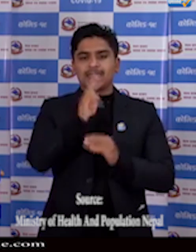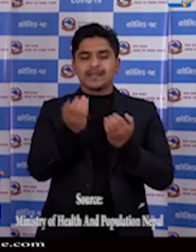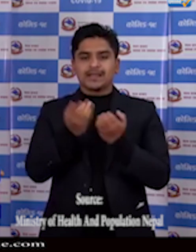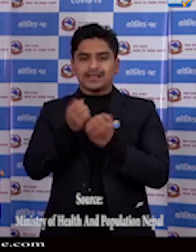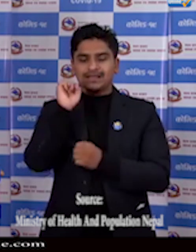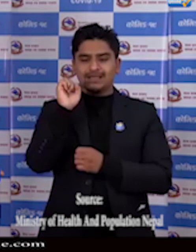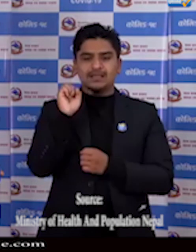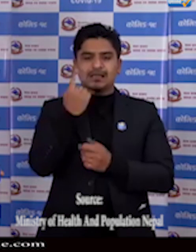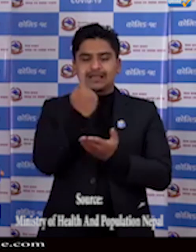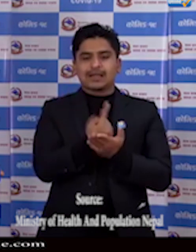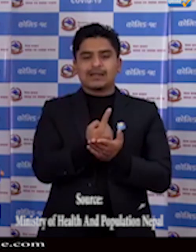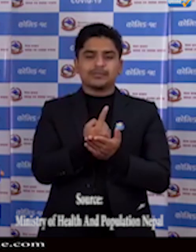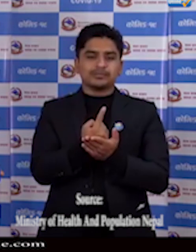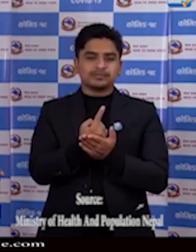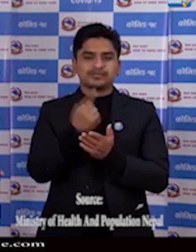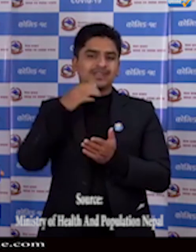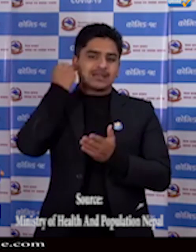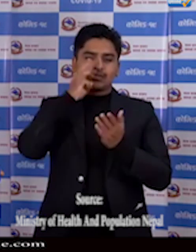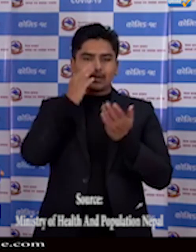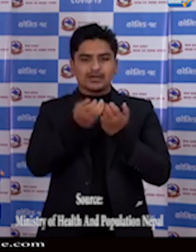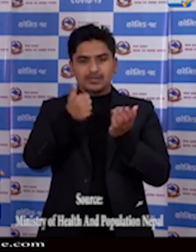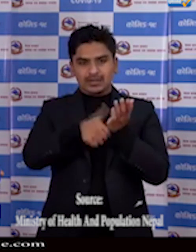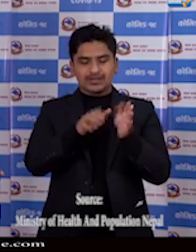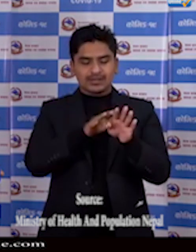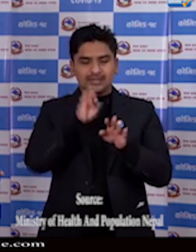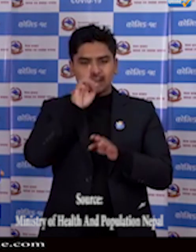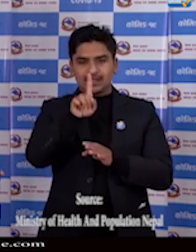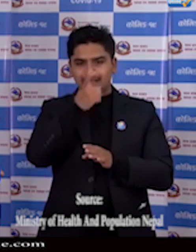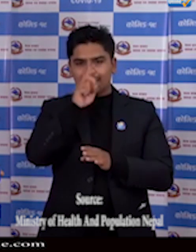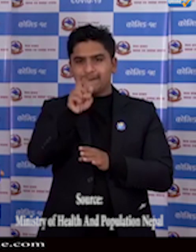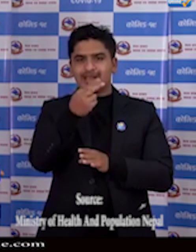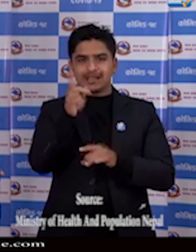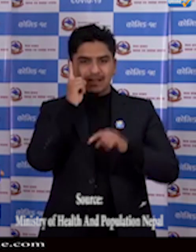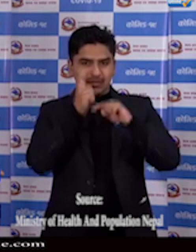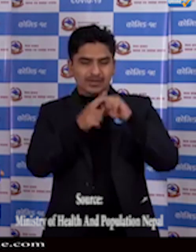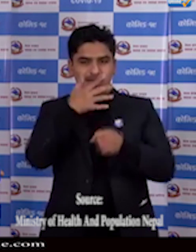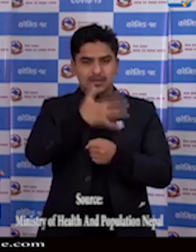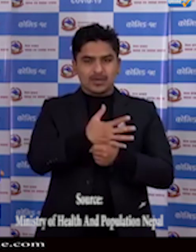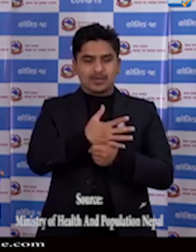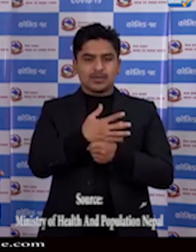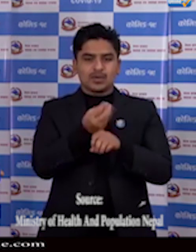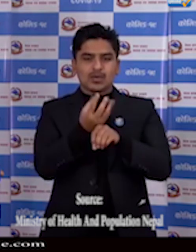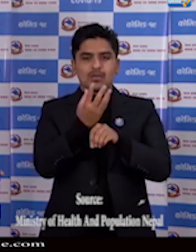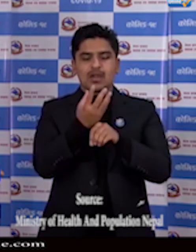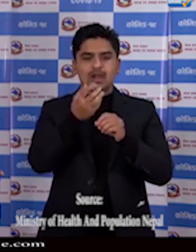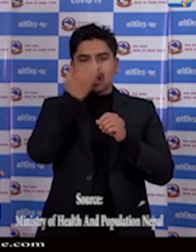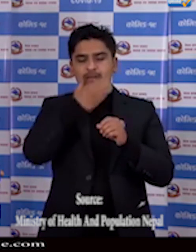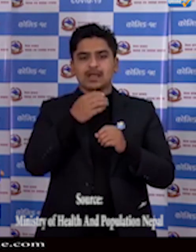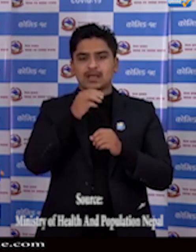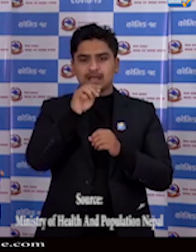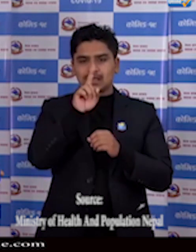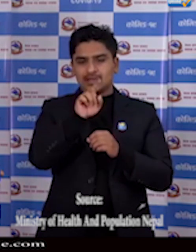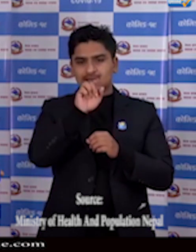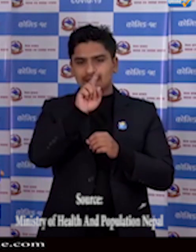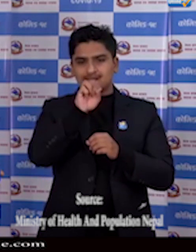त्यसैगरी राष्ट्रिय जनस्वास्थ्य प्रयोगशाला टेकुमा गरिएको परीक्षणमा 120 जनाको पोजिटिभ आएको छ। भक्तपुर कमल विनायकका 1 जना 31 वर्षीय